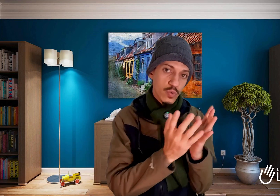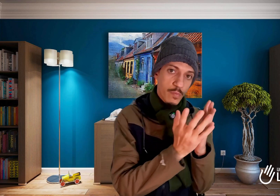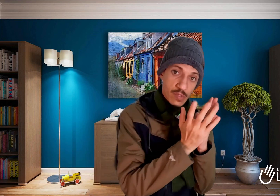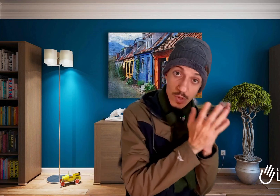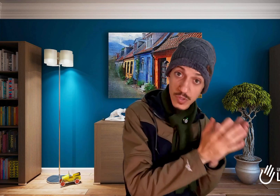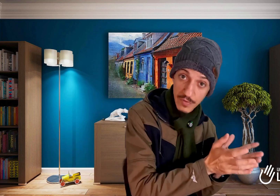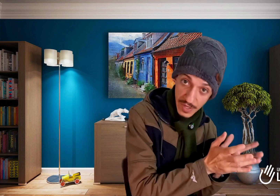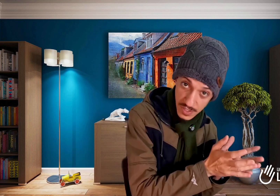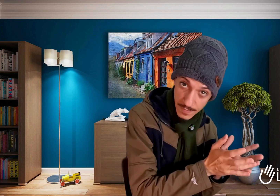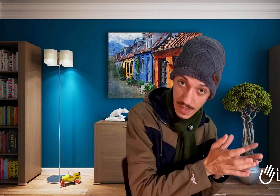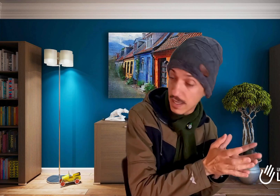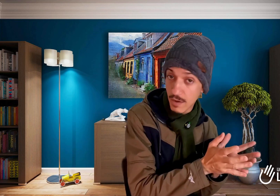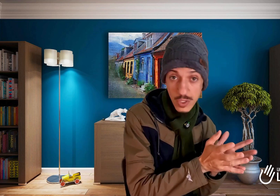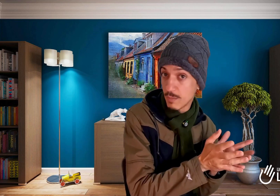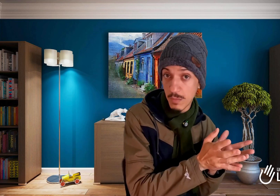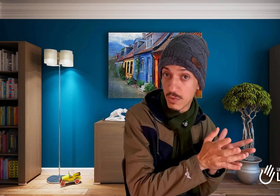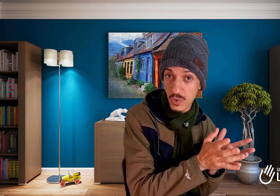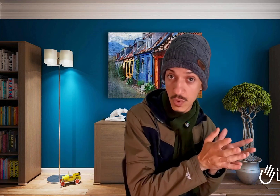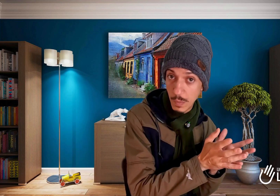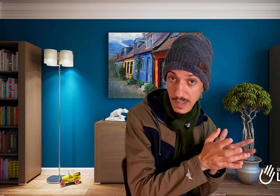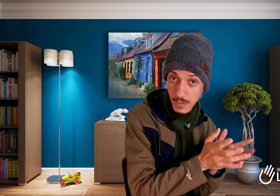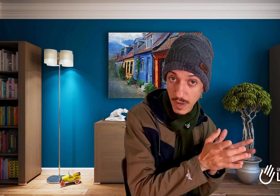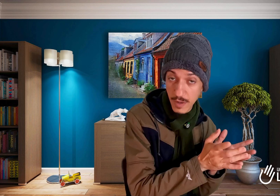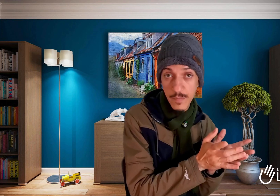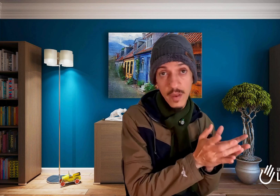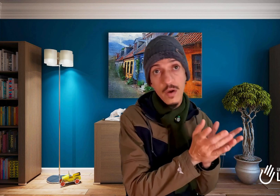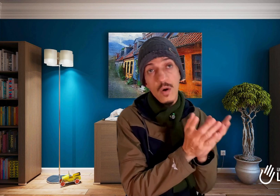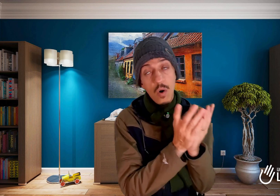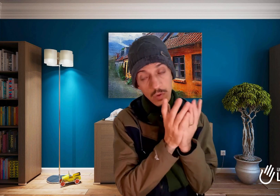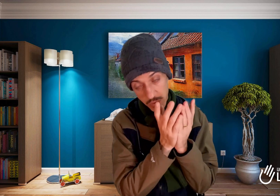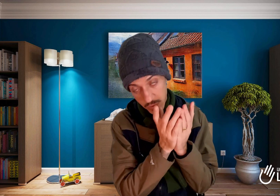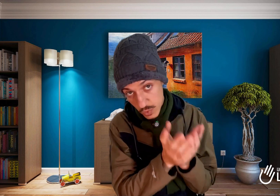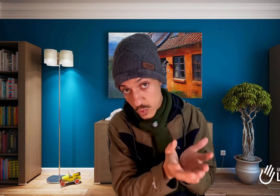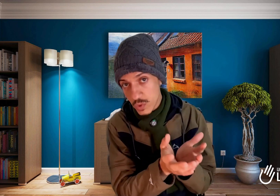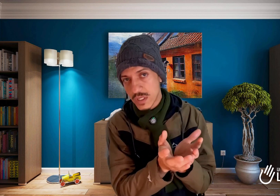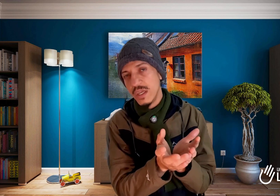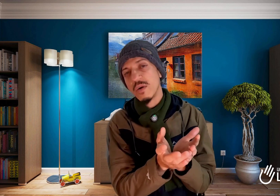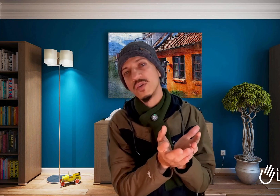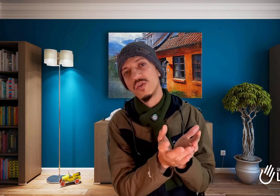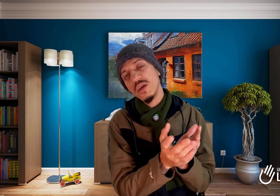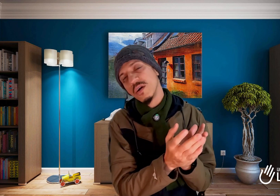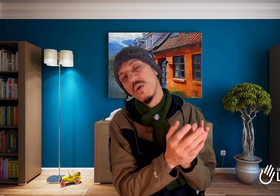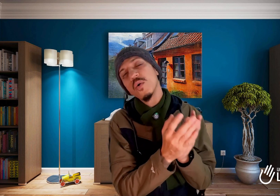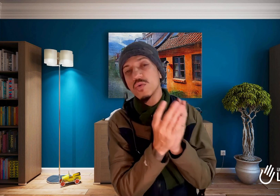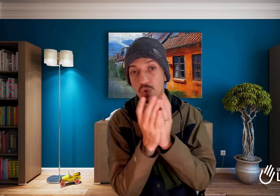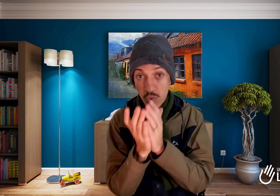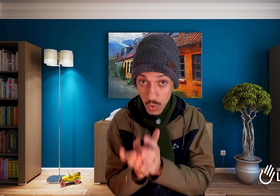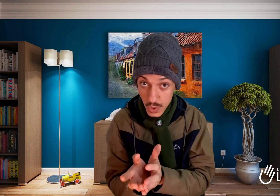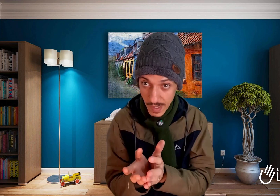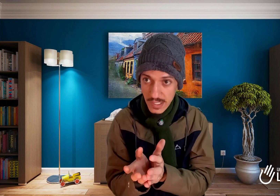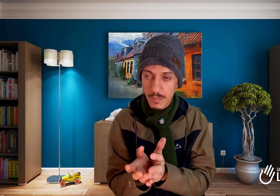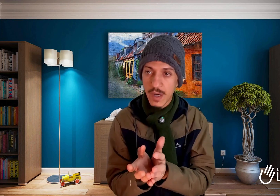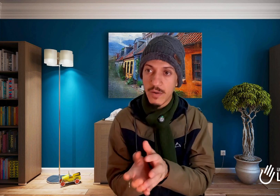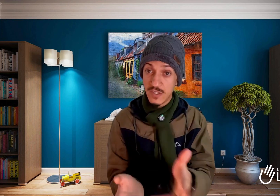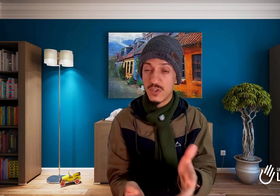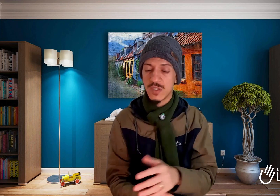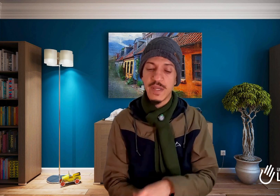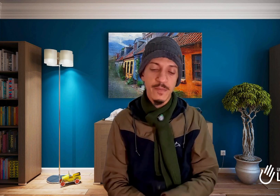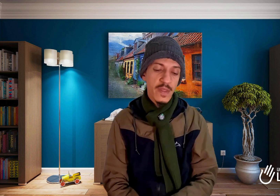pessoas ouvintes, em que não tinha público surdo participando, outros com surdos que iam assistir, outros com surdos participando. Esses dias mesmo,